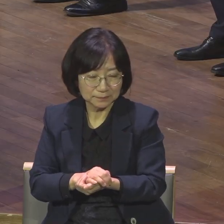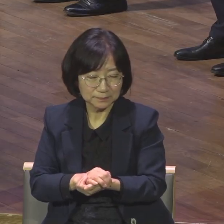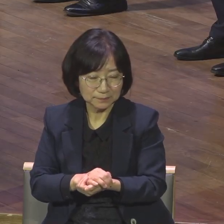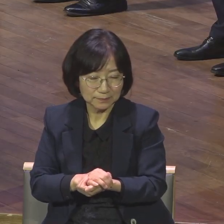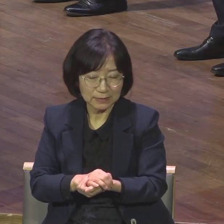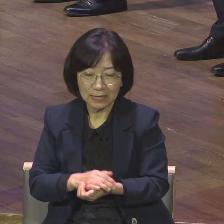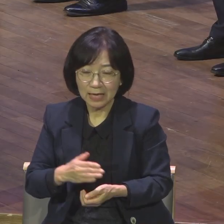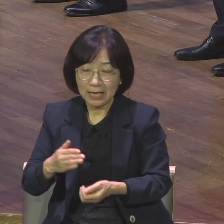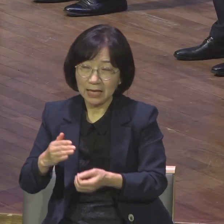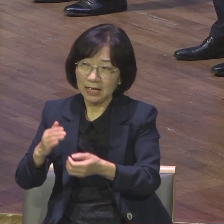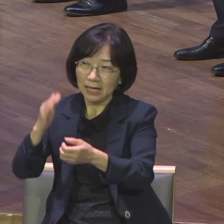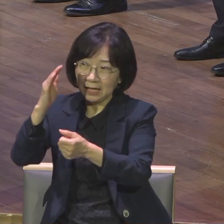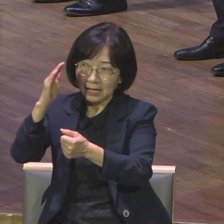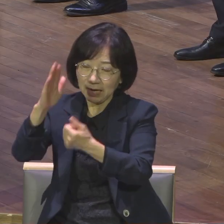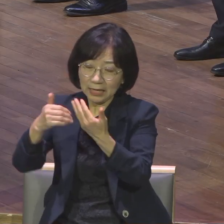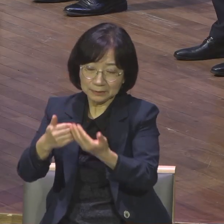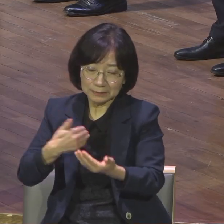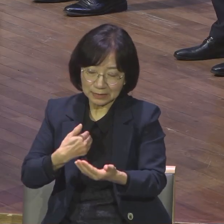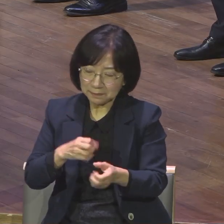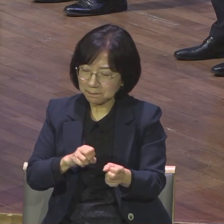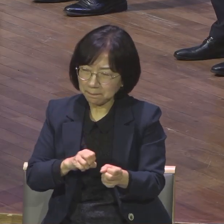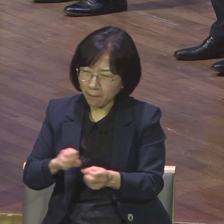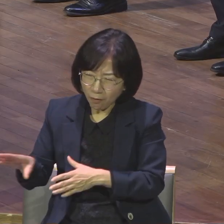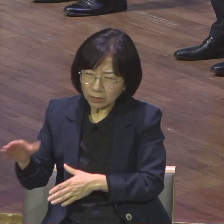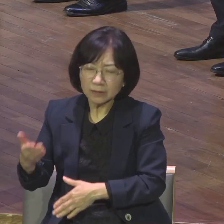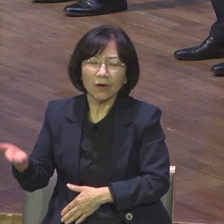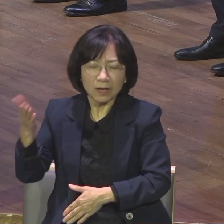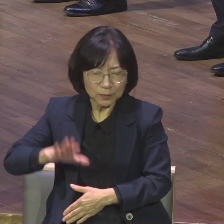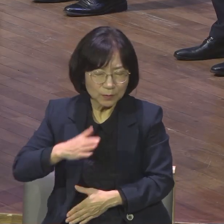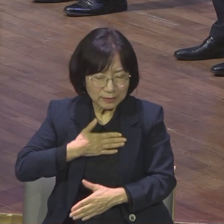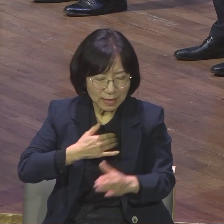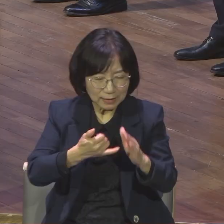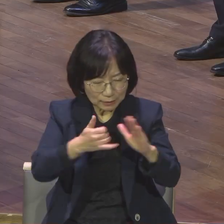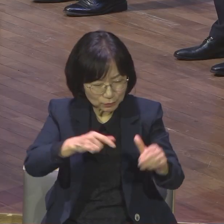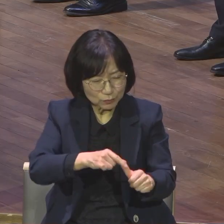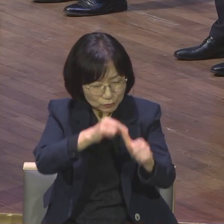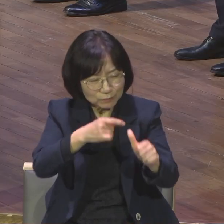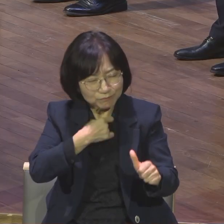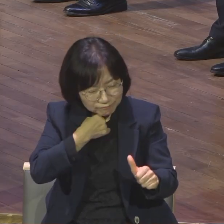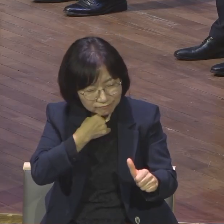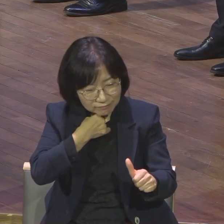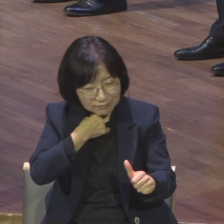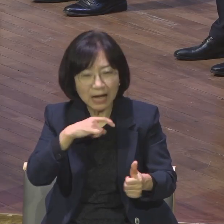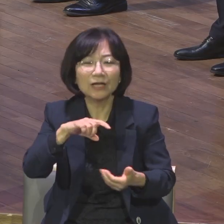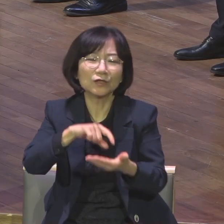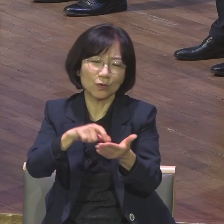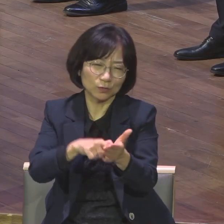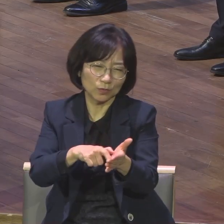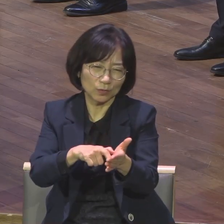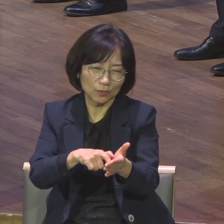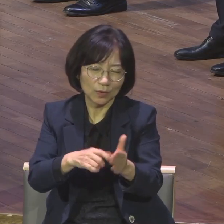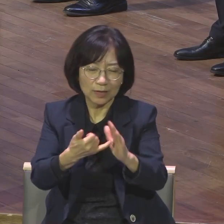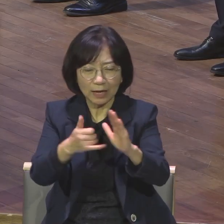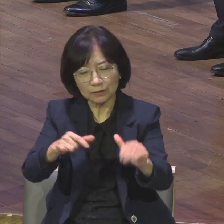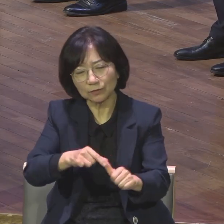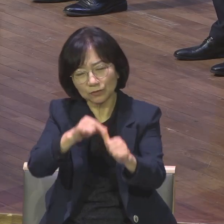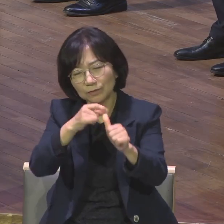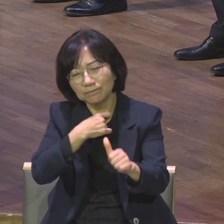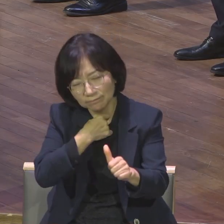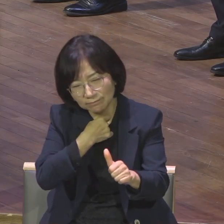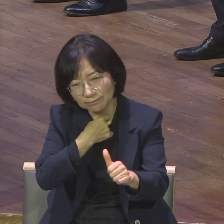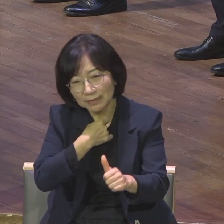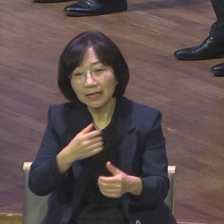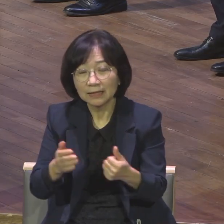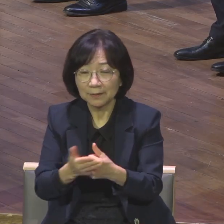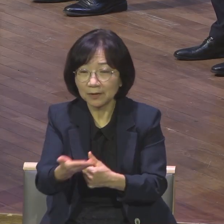자신이 끊어지더라도 가족들이 구원받기를 원했을 만큼 우리는 우리의 혈육, 우리의 가족들이 구원받도록 불신